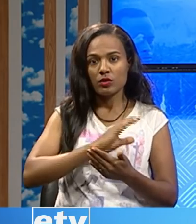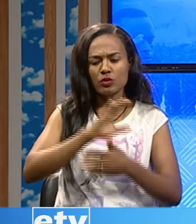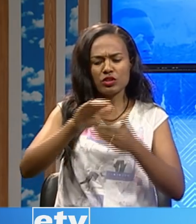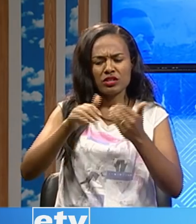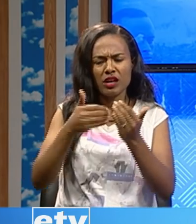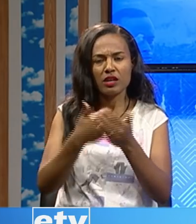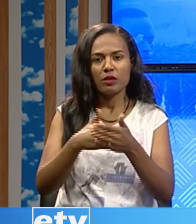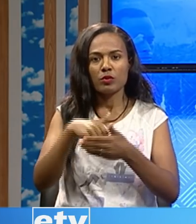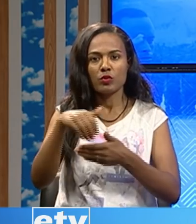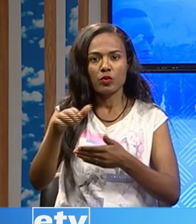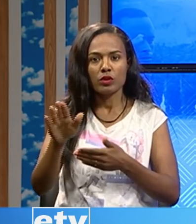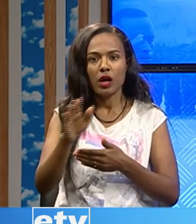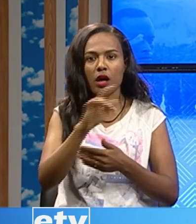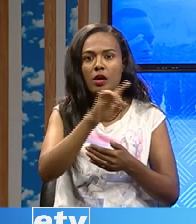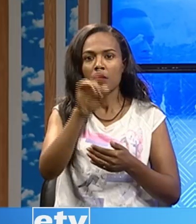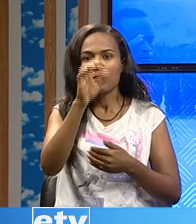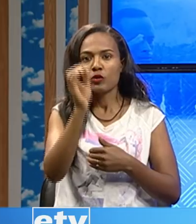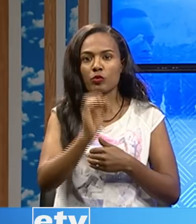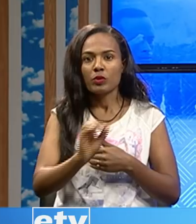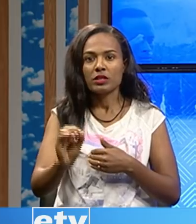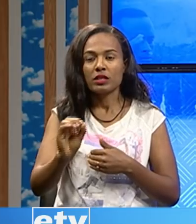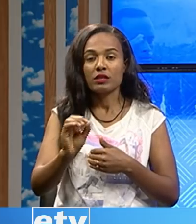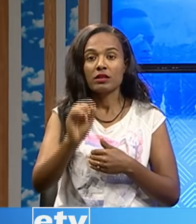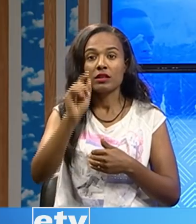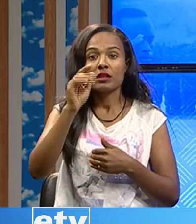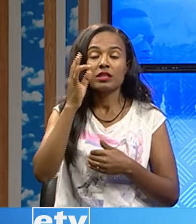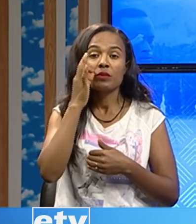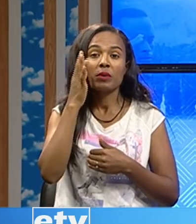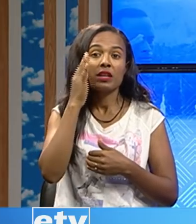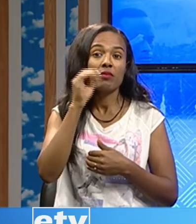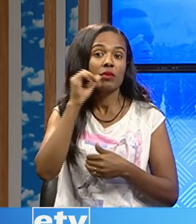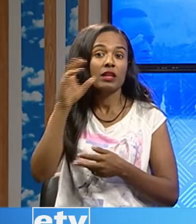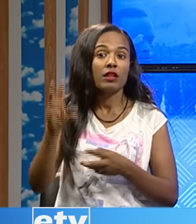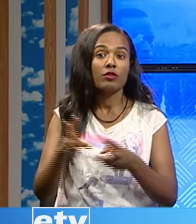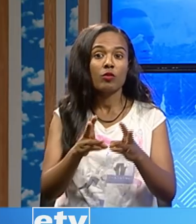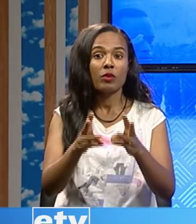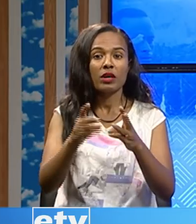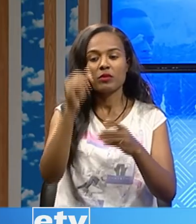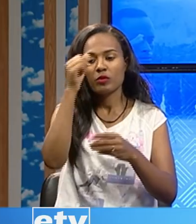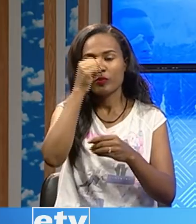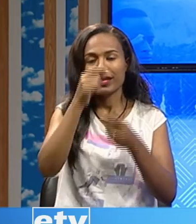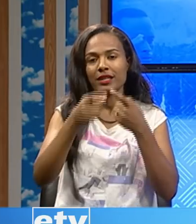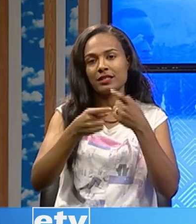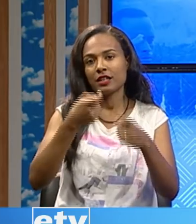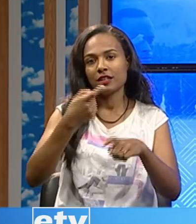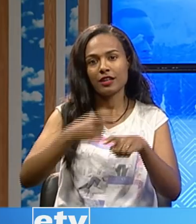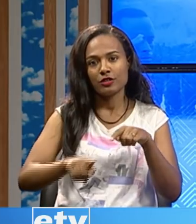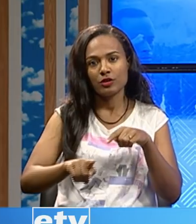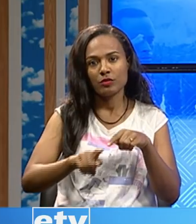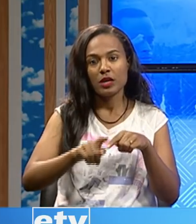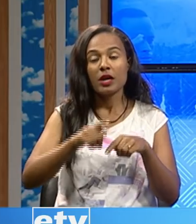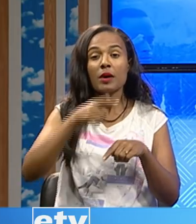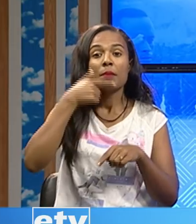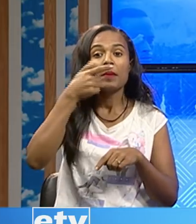ብንወጣ 100% እርግጠኛ ነኝ ራሱ ቲፒኤልኤፍ በትናንትናው መንገድ ኢትዮጵያ ላይ አስተዳደር አይችልም።